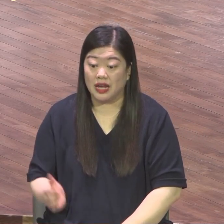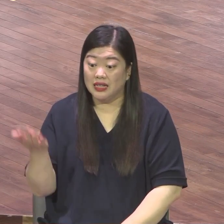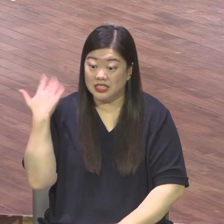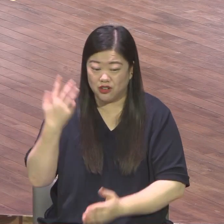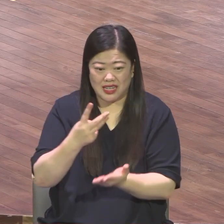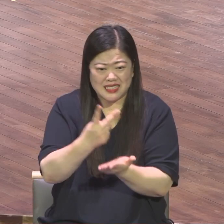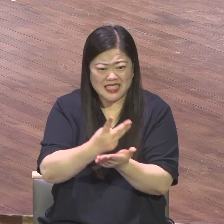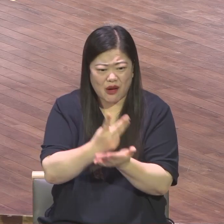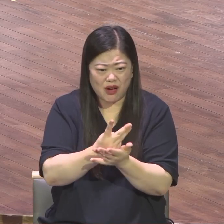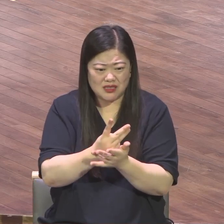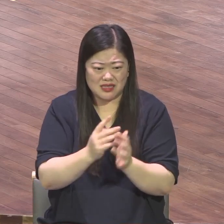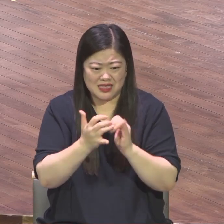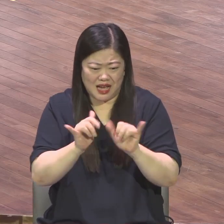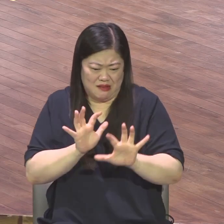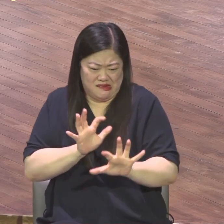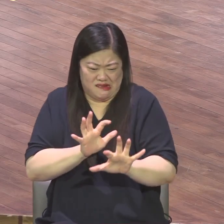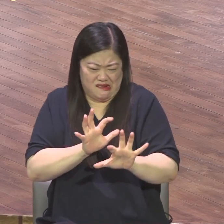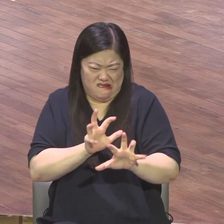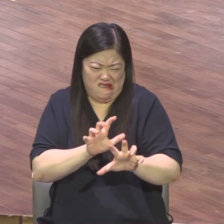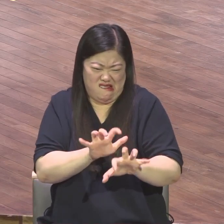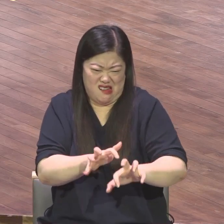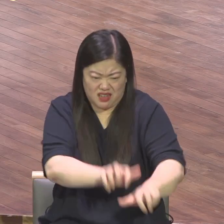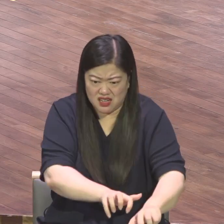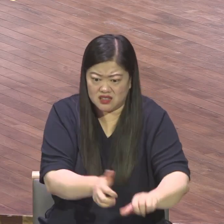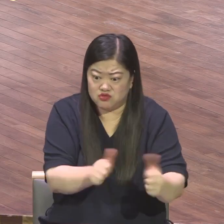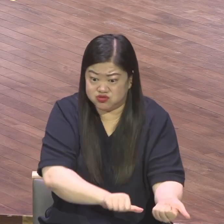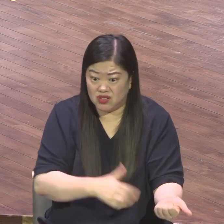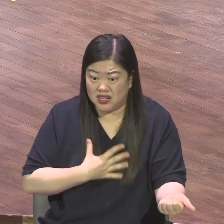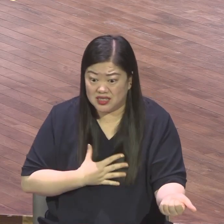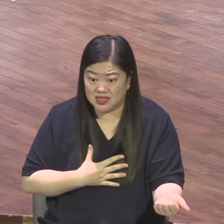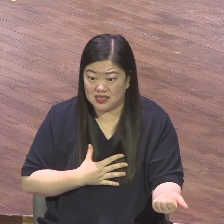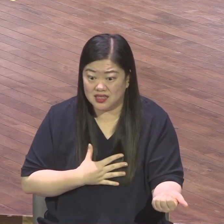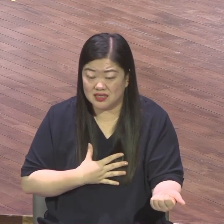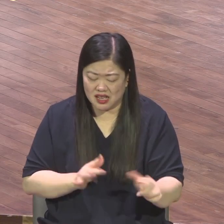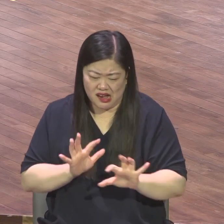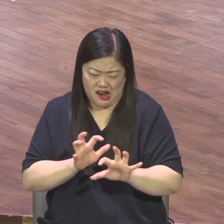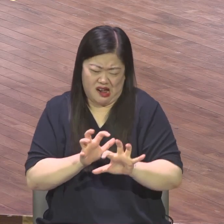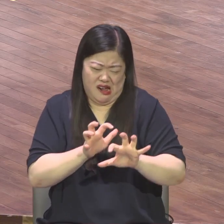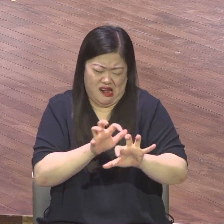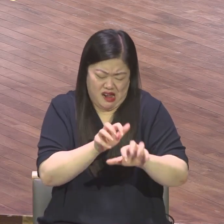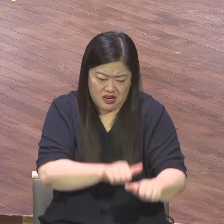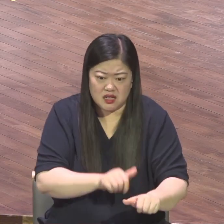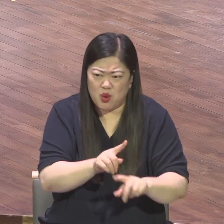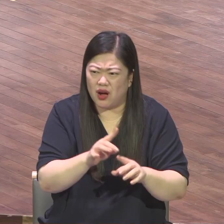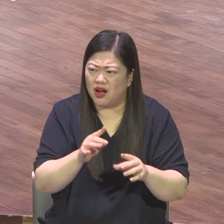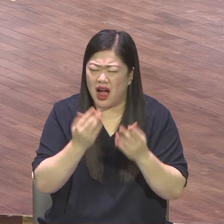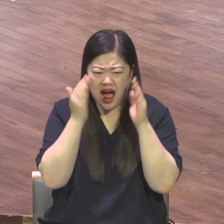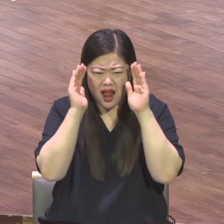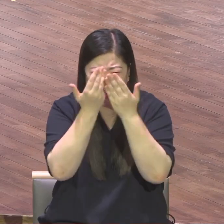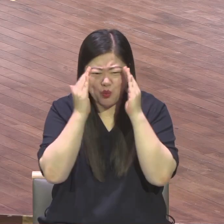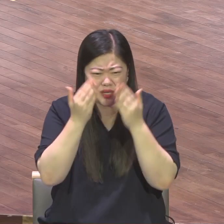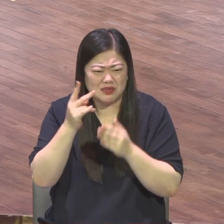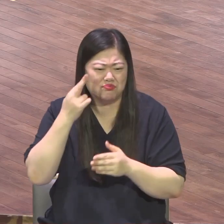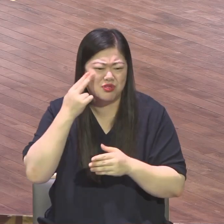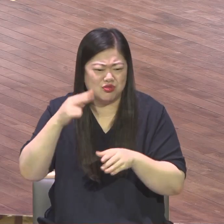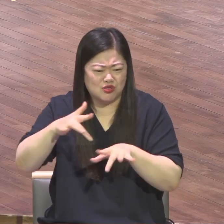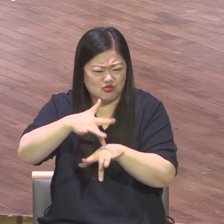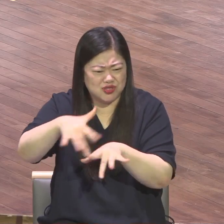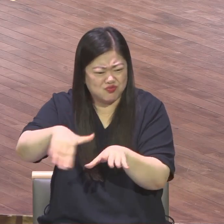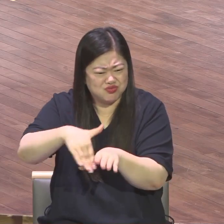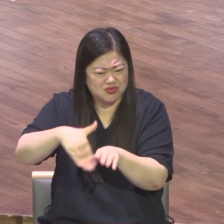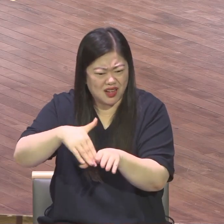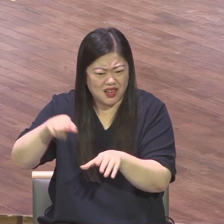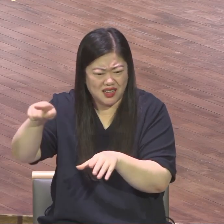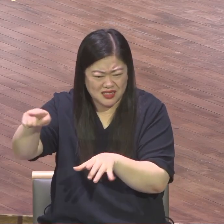보고 와가지고 그 전도 찬양하고 전도하는데 청년들은 뭐하냐 그 복음도 없는 것들이 떠던데 너희들 뭐하냐 했더니 바로